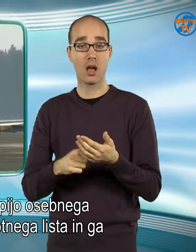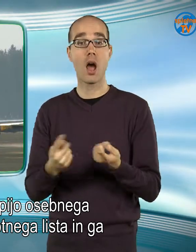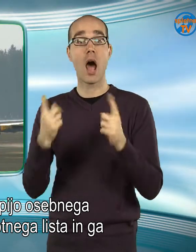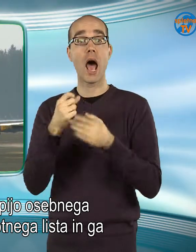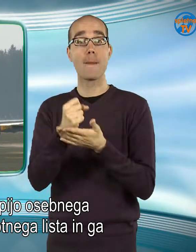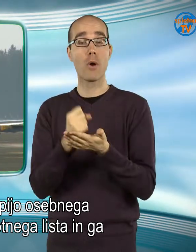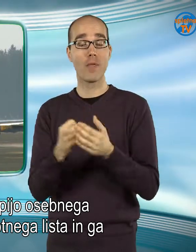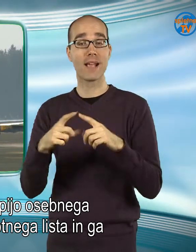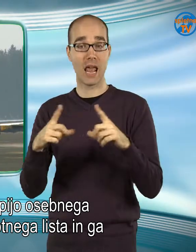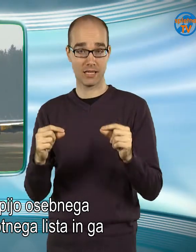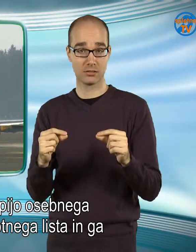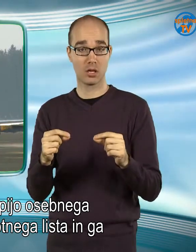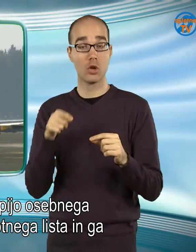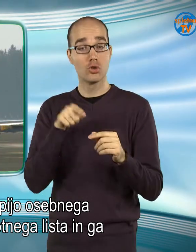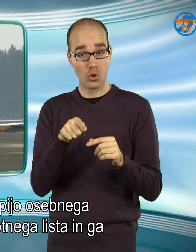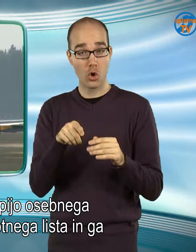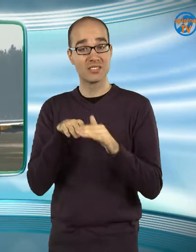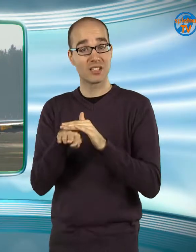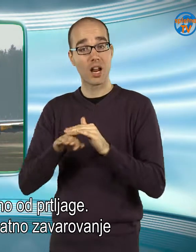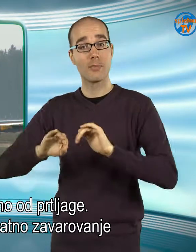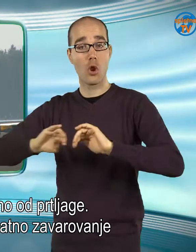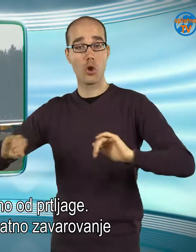potnega lista in ga shranimo ločeno od prtljage.